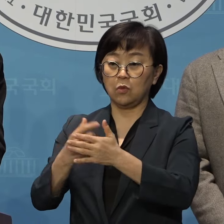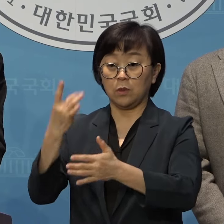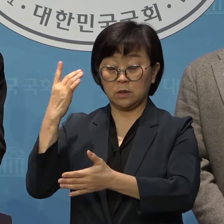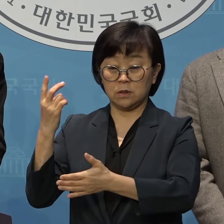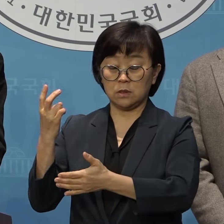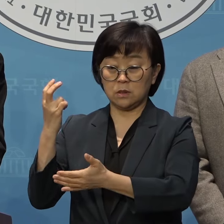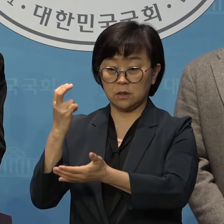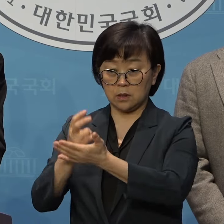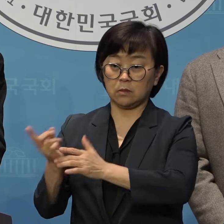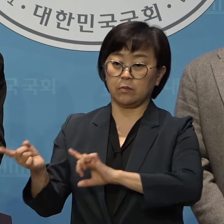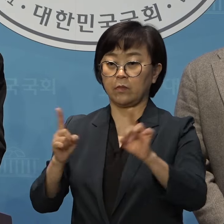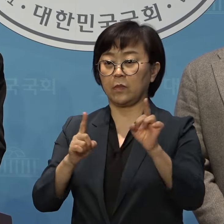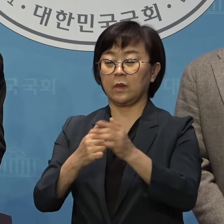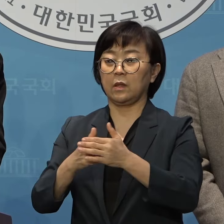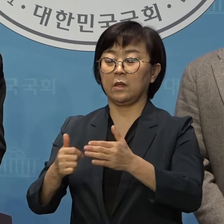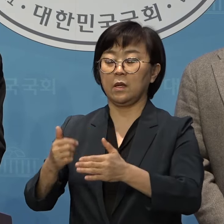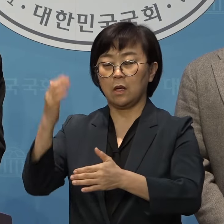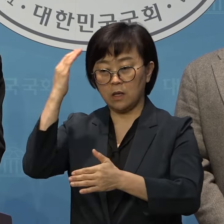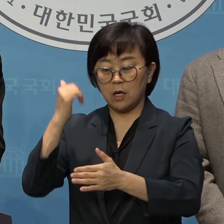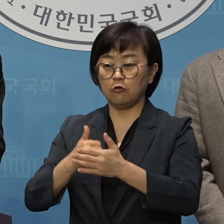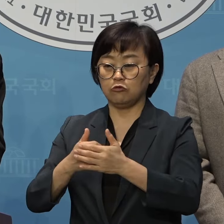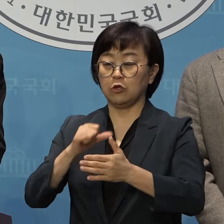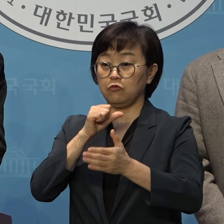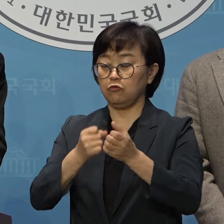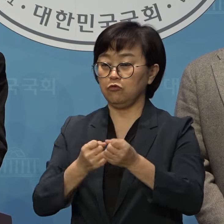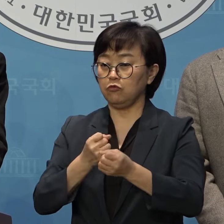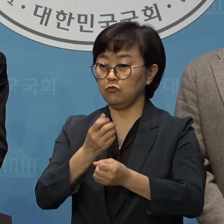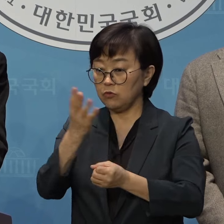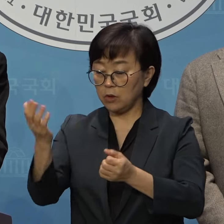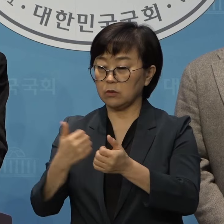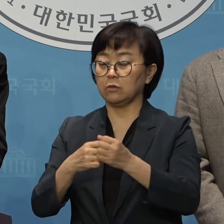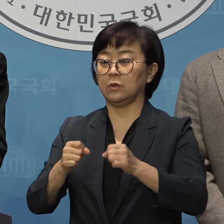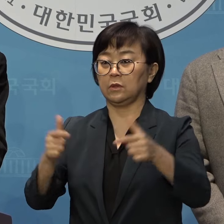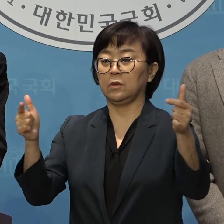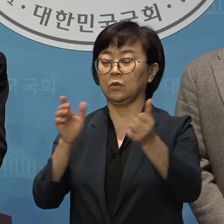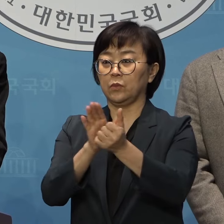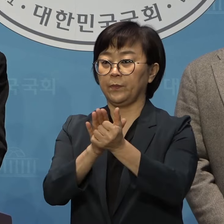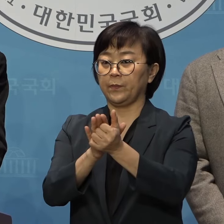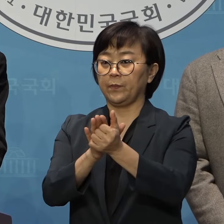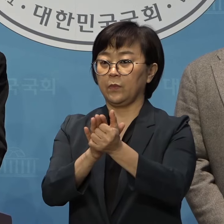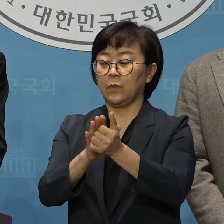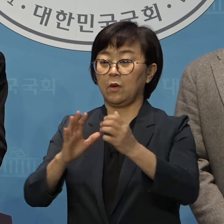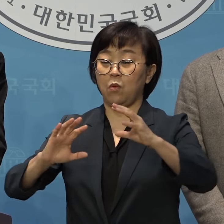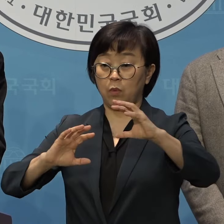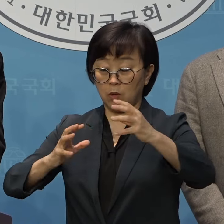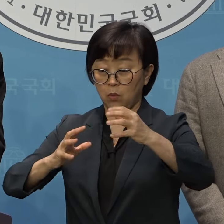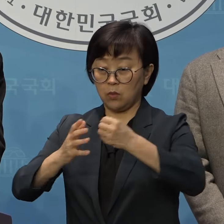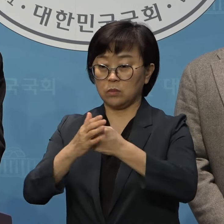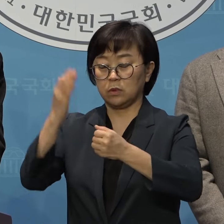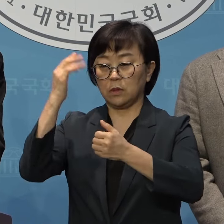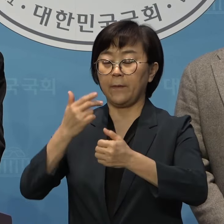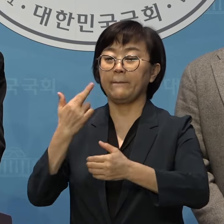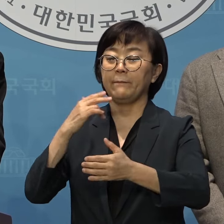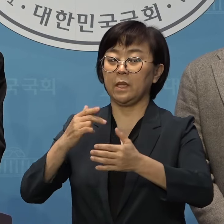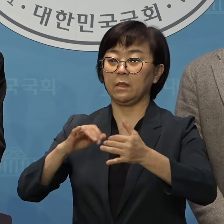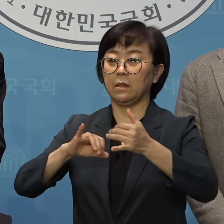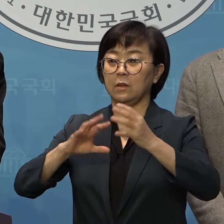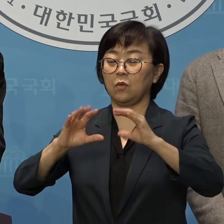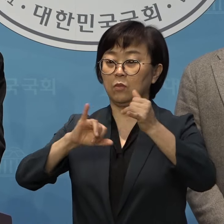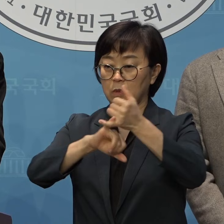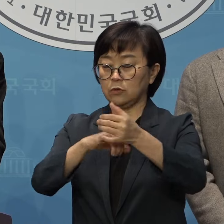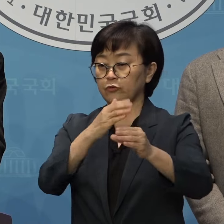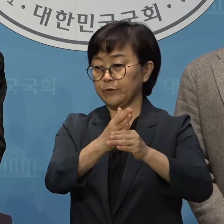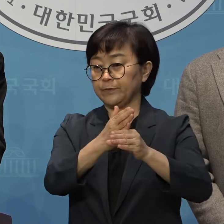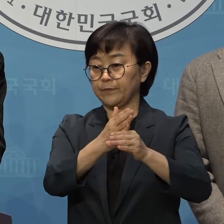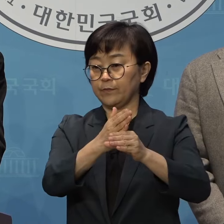되살려 제2의 한류를 더 확산시키도록 돕겠습니다. 외교에서는 한미동맹을 중심에